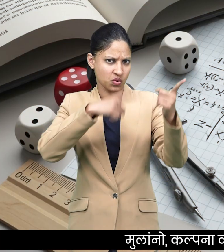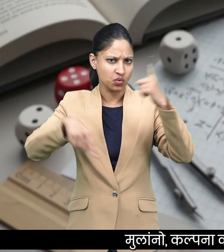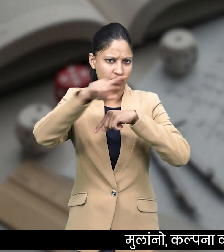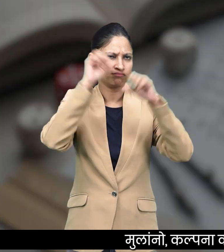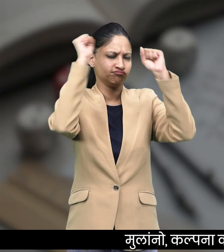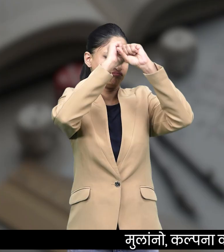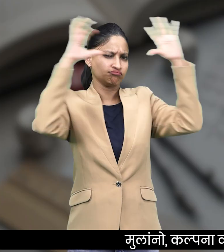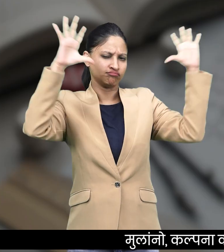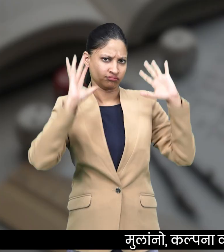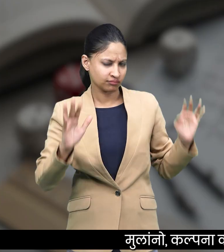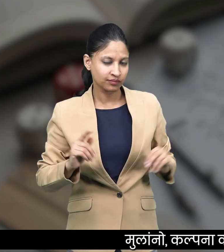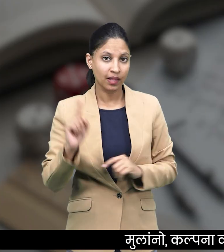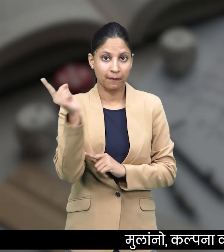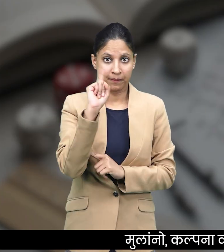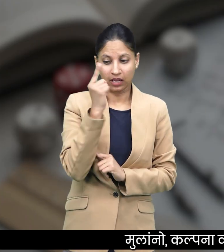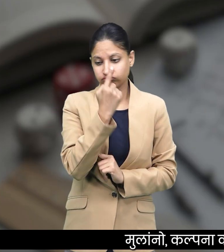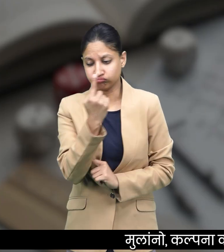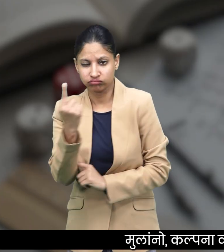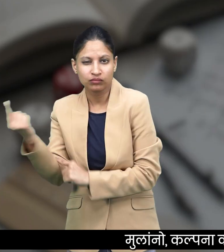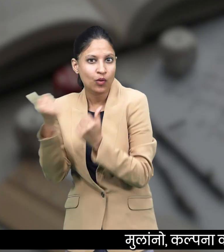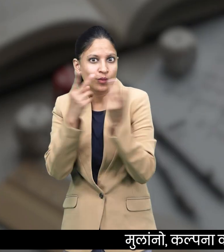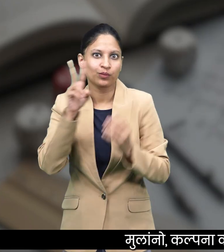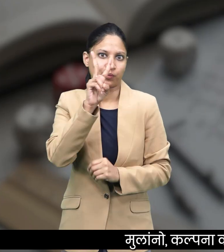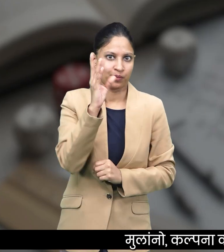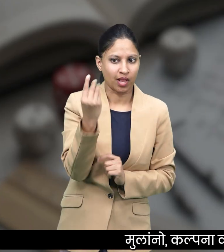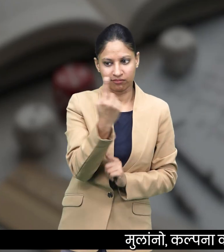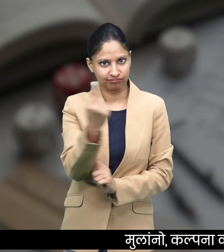मुलांनो, कल्पना करा की तुमच्याकडे 20 पेन्सिल आहेत.